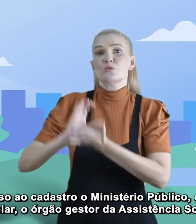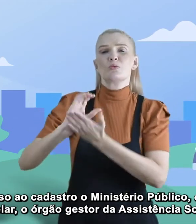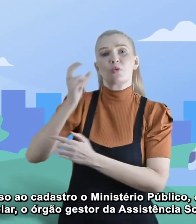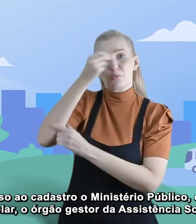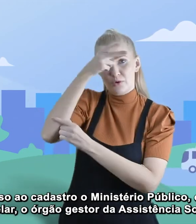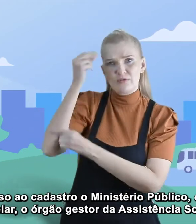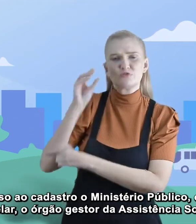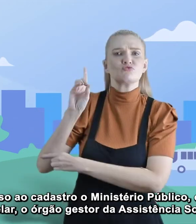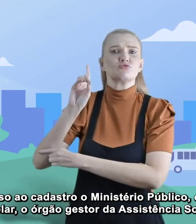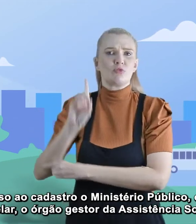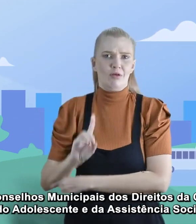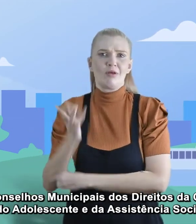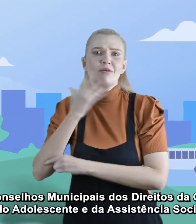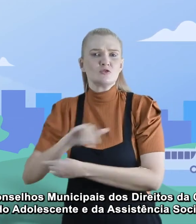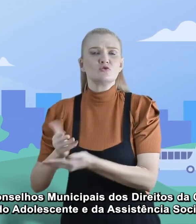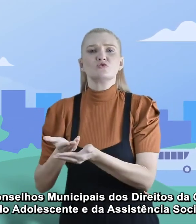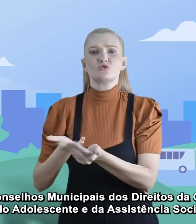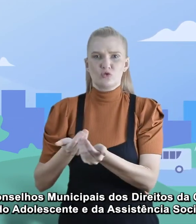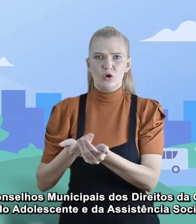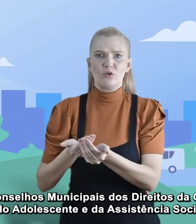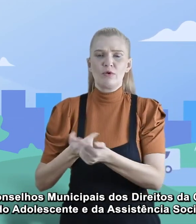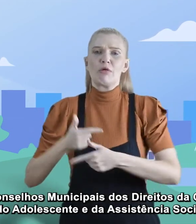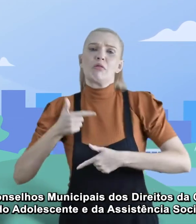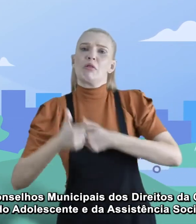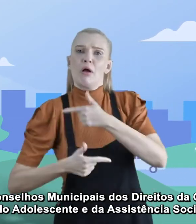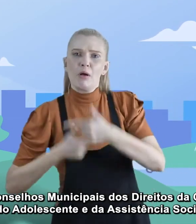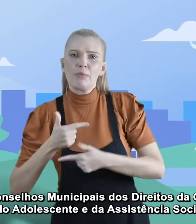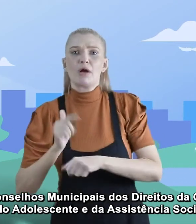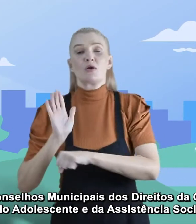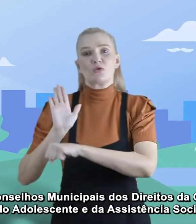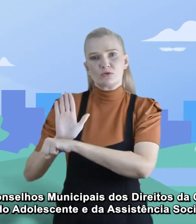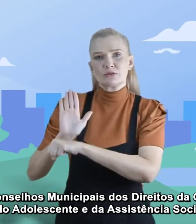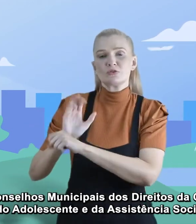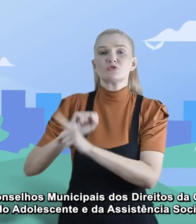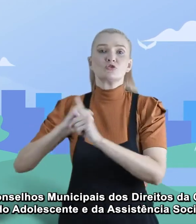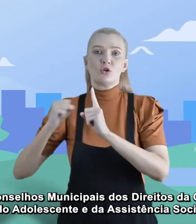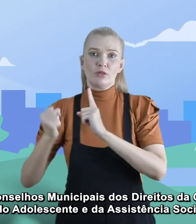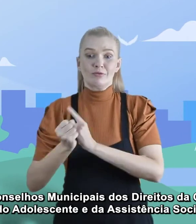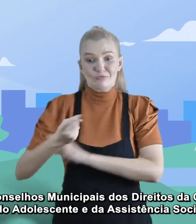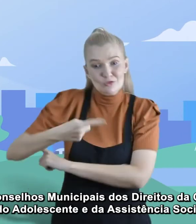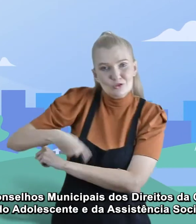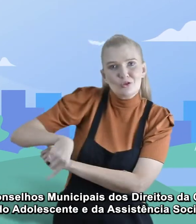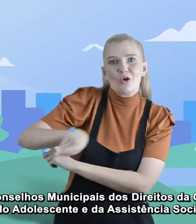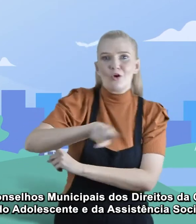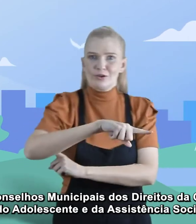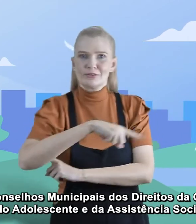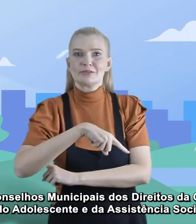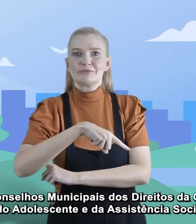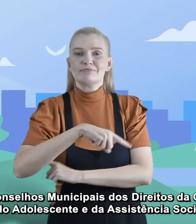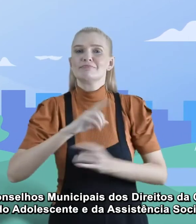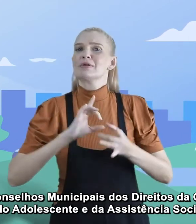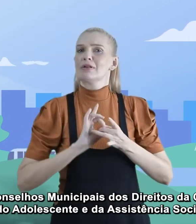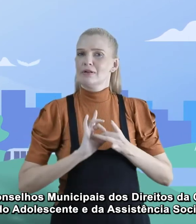da assistência social e os conselhos municipais dos direitos da criança e do adolescente e da assistência social,